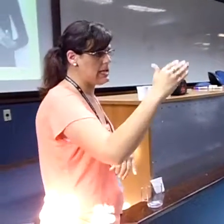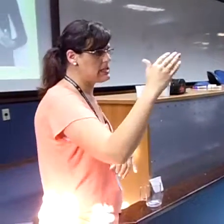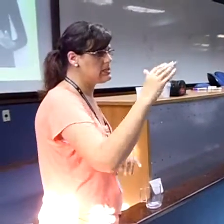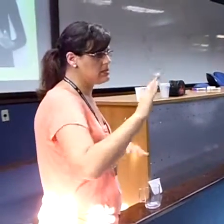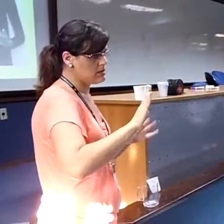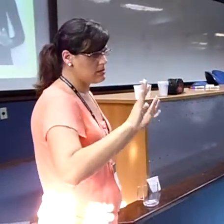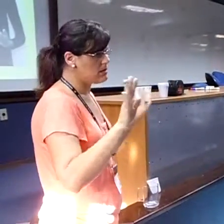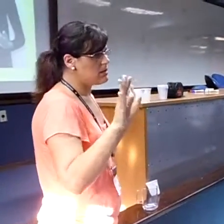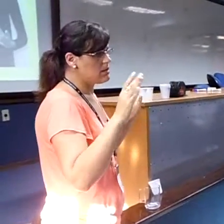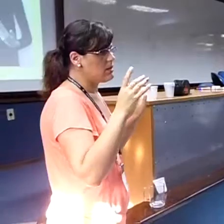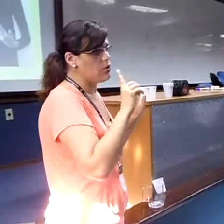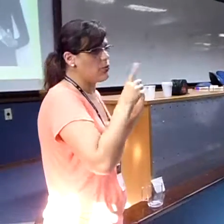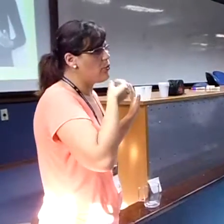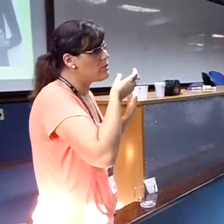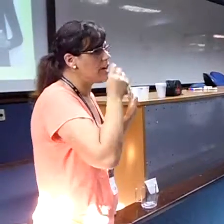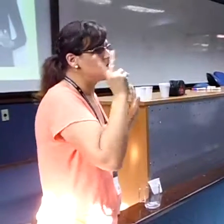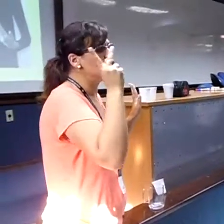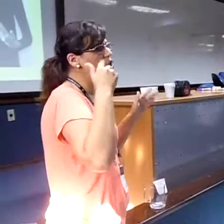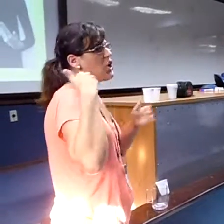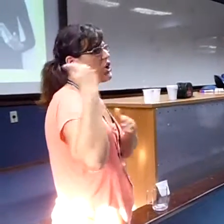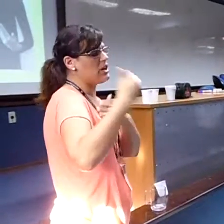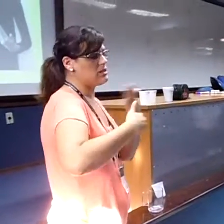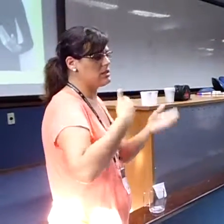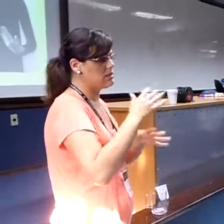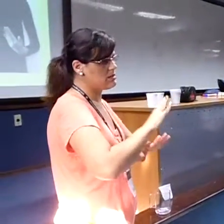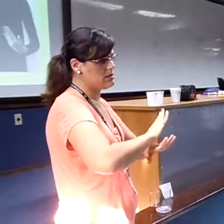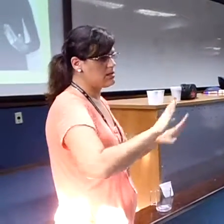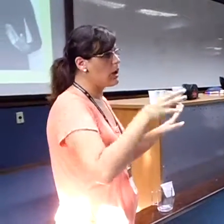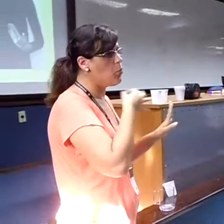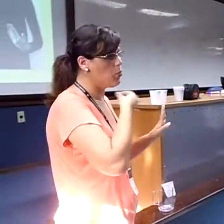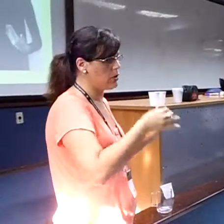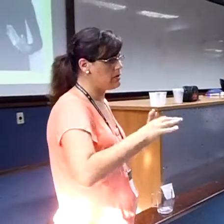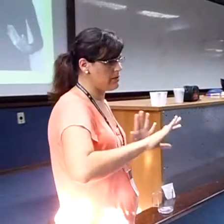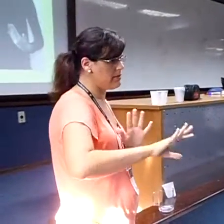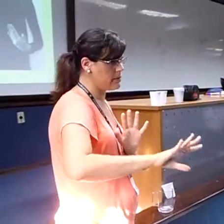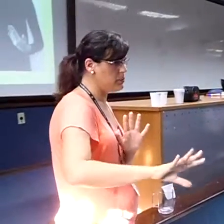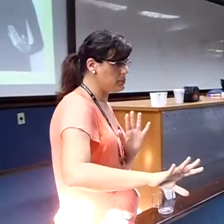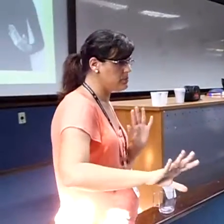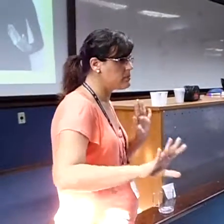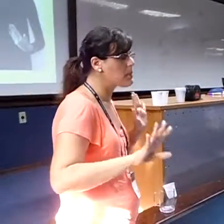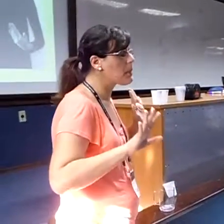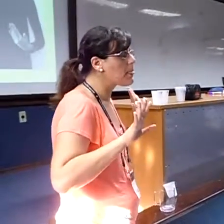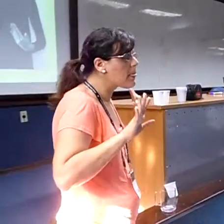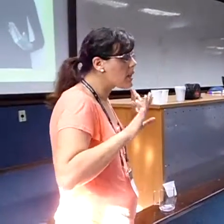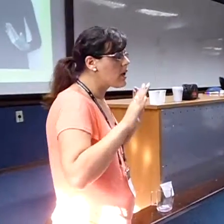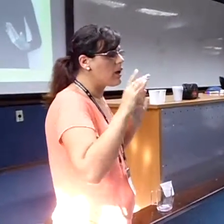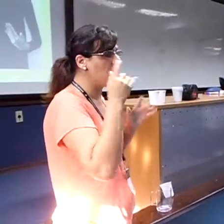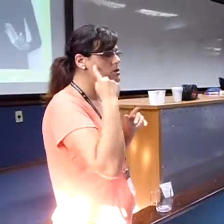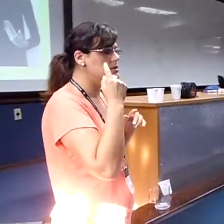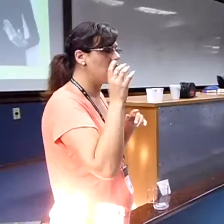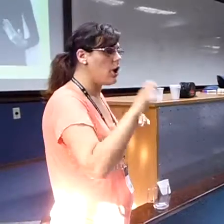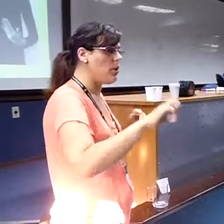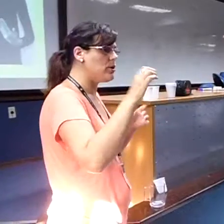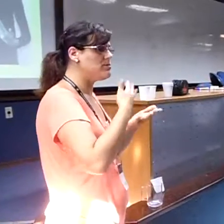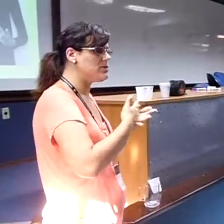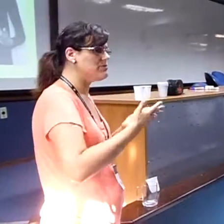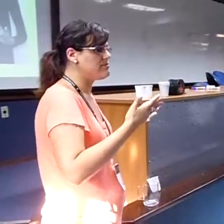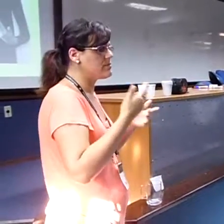identidade surda. As pessoas implantadas é muito complicado, enfim, não vou contar a história toda para vocês, mas existe sim essa discussão.